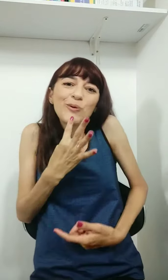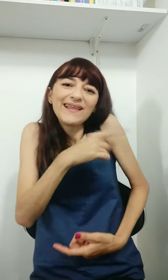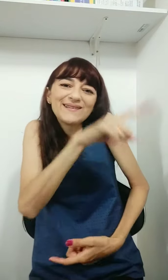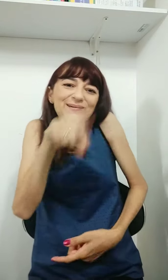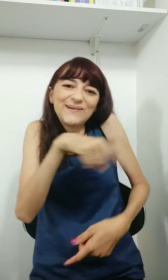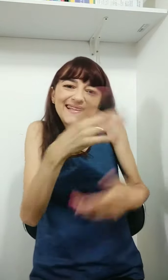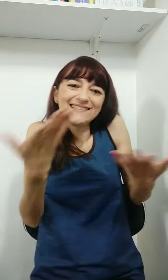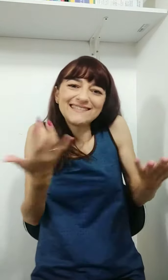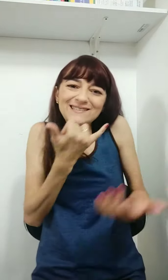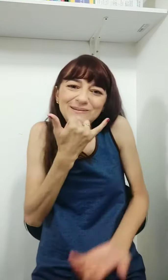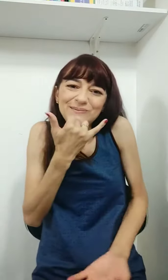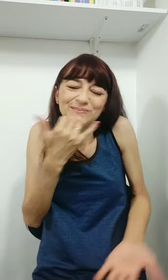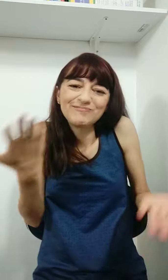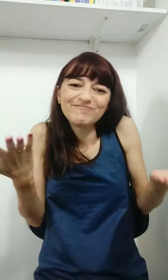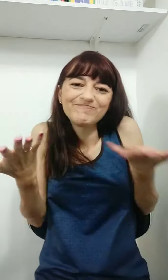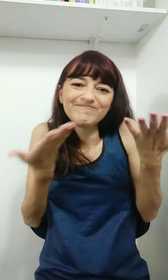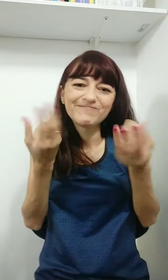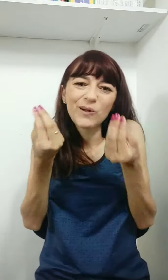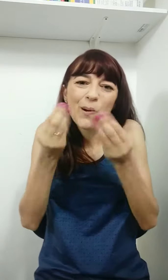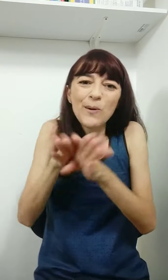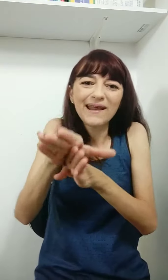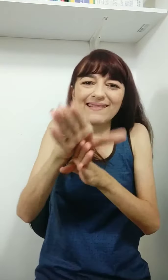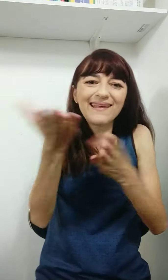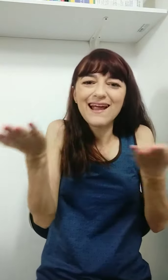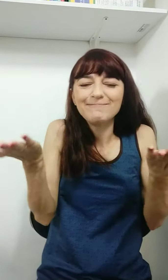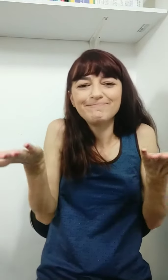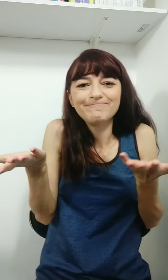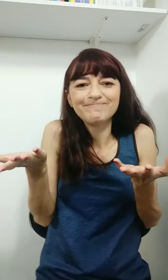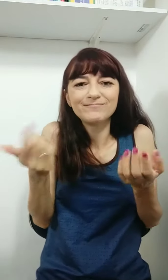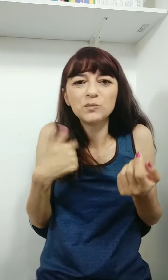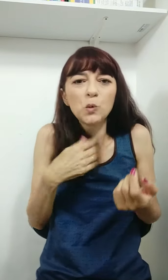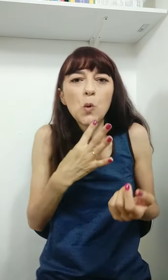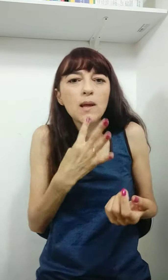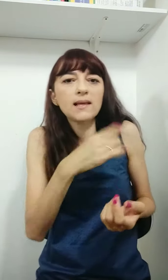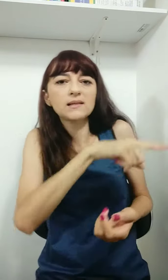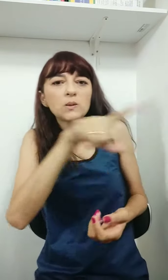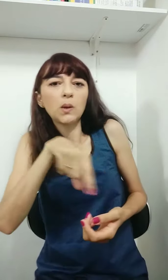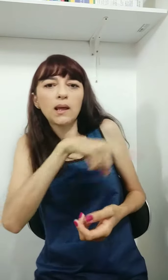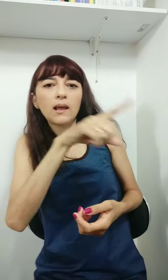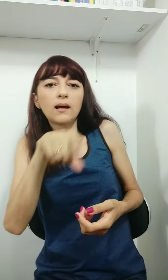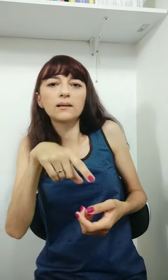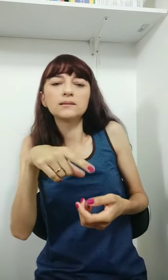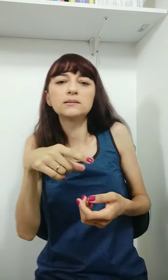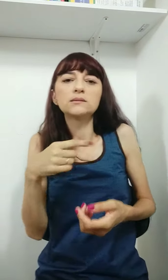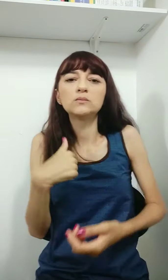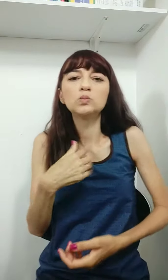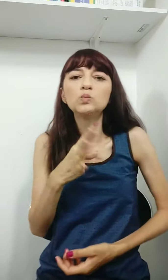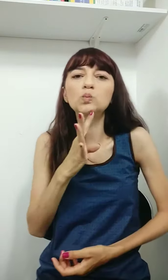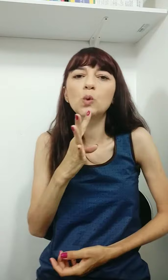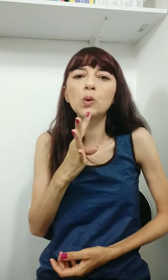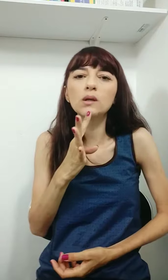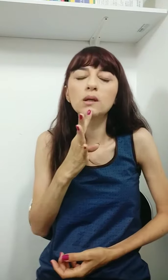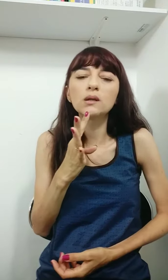essa interação com eles. Eu não sei qual foi o motivo, se você realmente cometeu esse erro, não conheço também esses surdos, né?